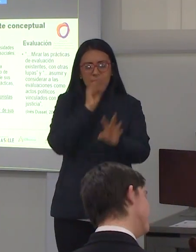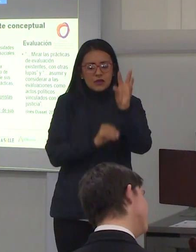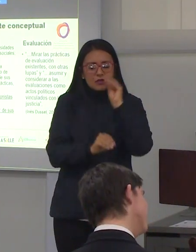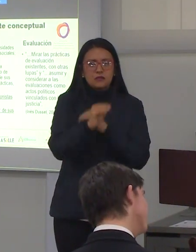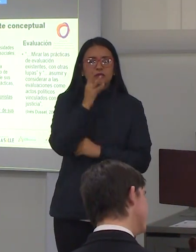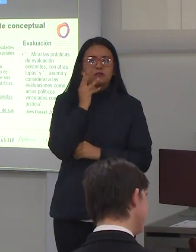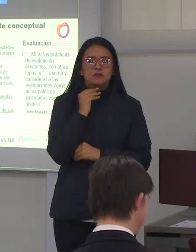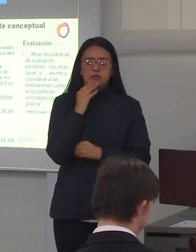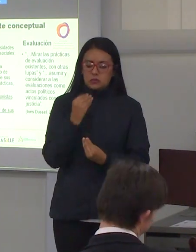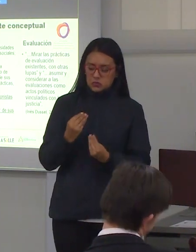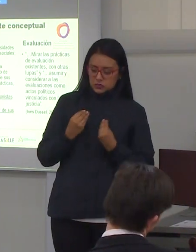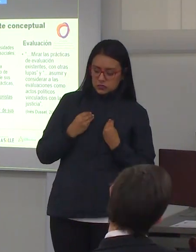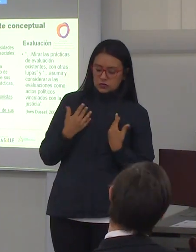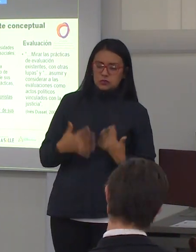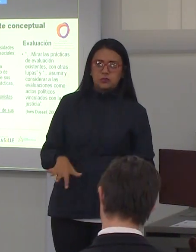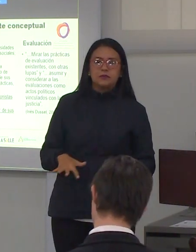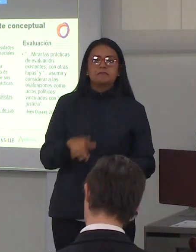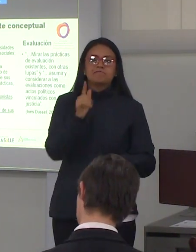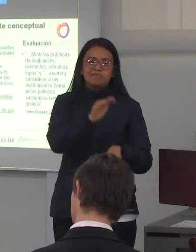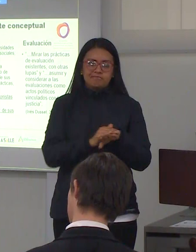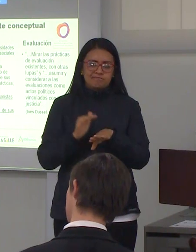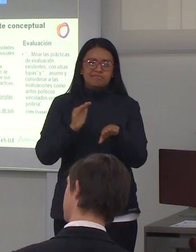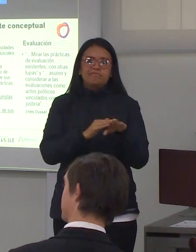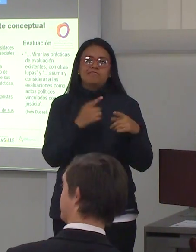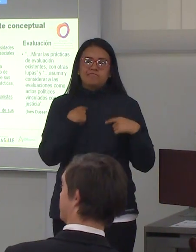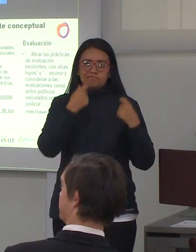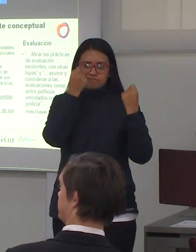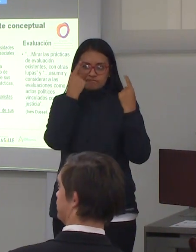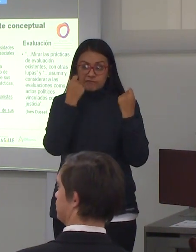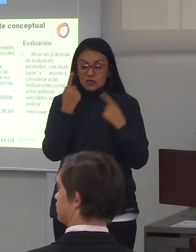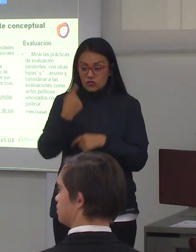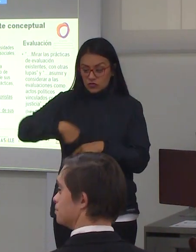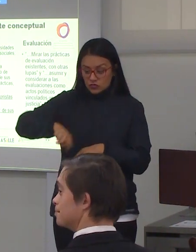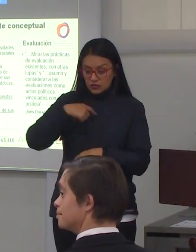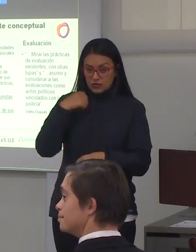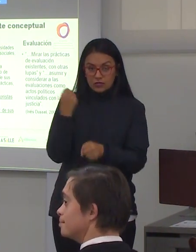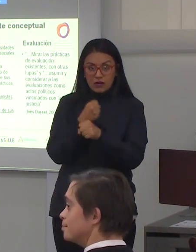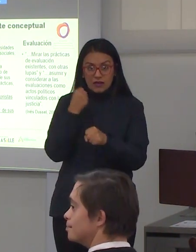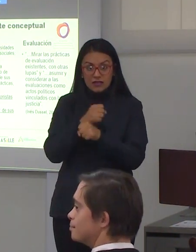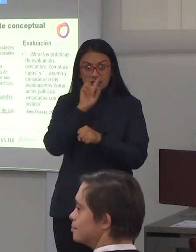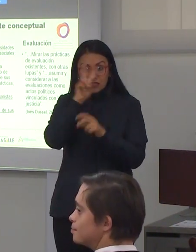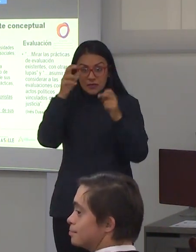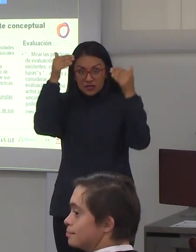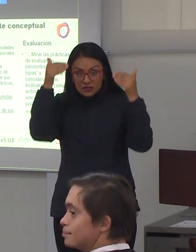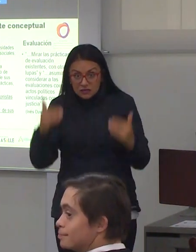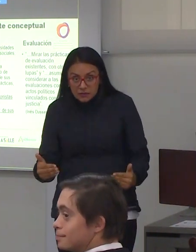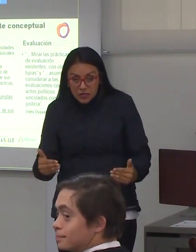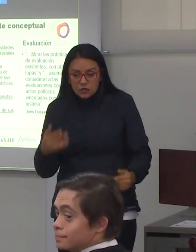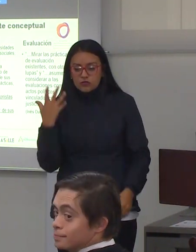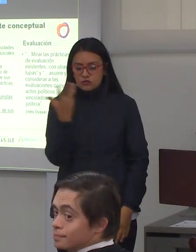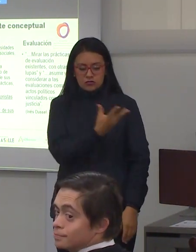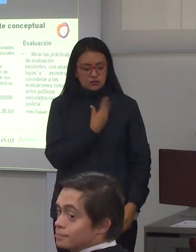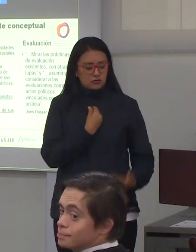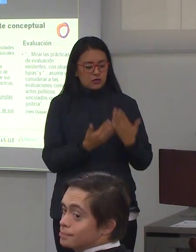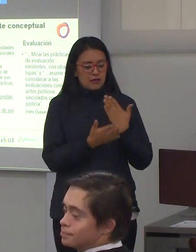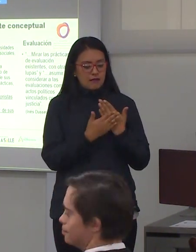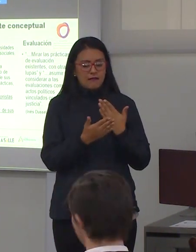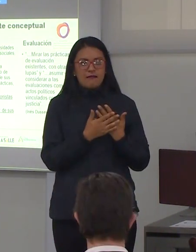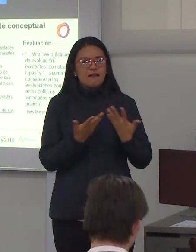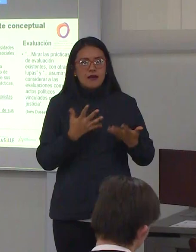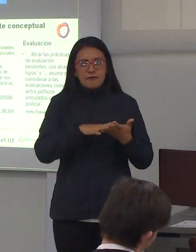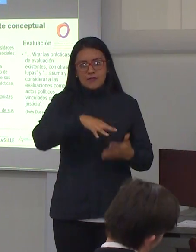experiencias. Entonces, es un llamado a entender que cuando trabajamos con la discapacidad nosotros somos los que estamos